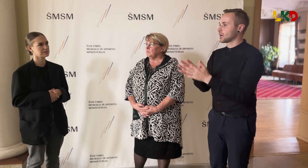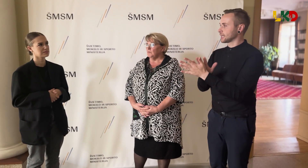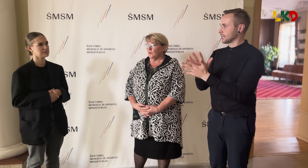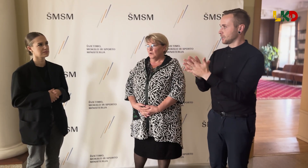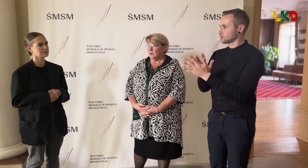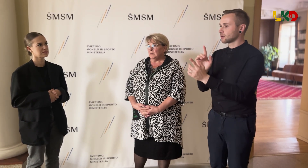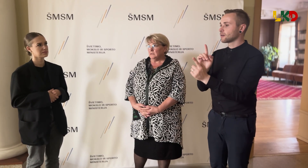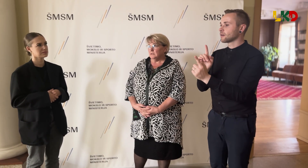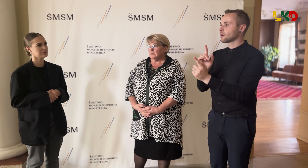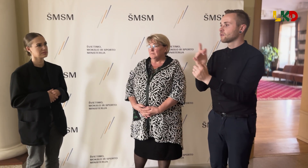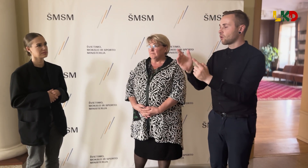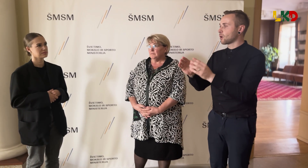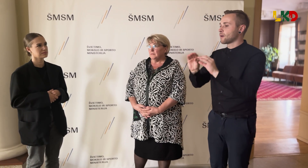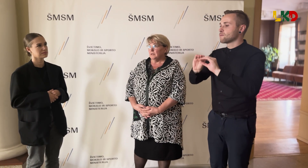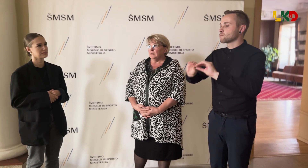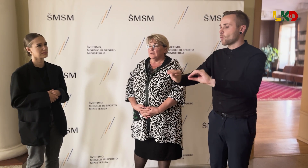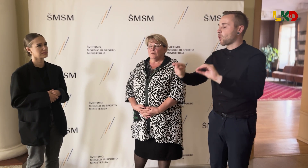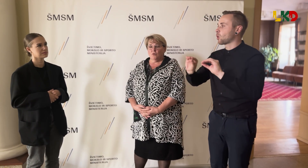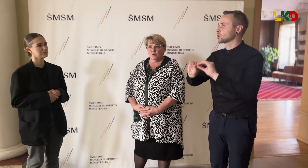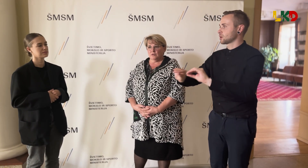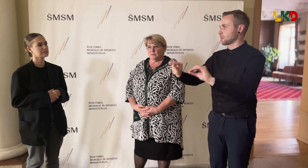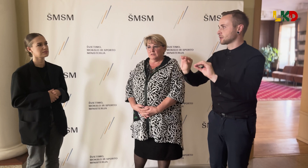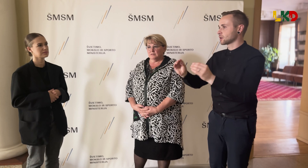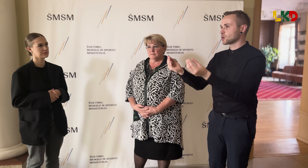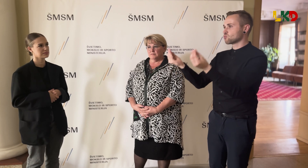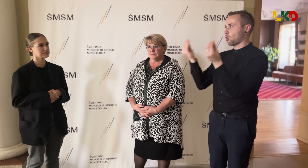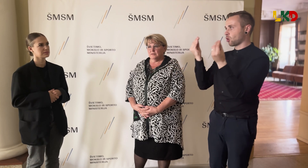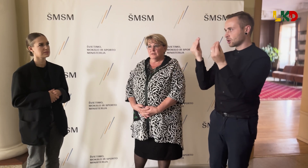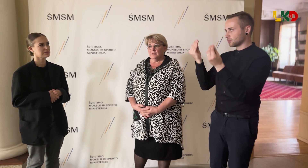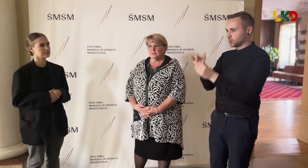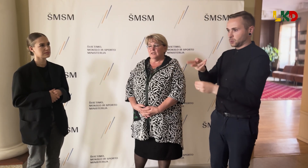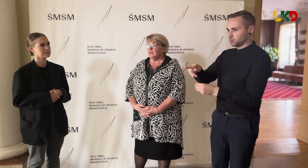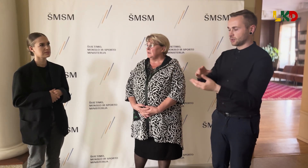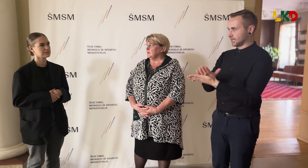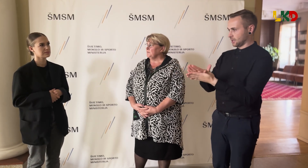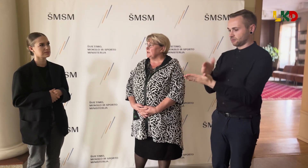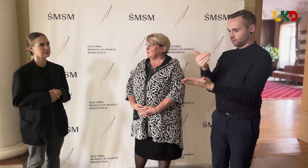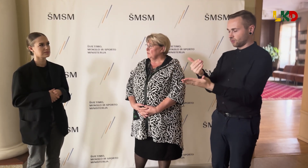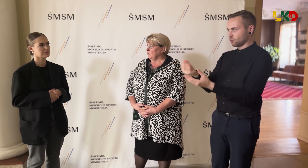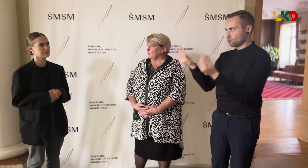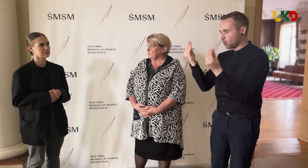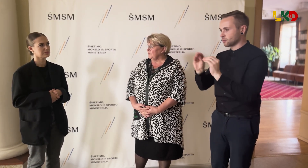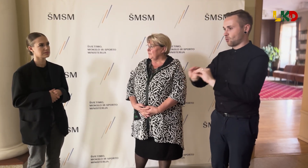kalbos mokymasis ir mokymas. Tai yra